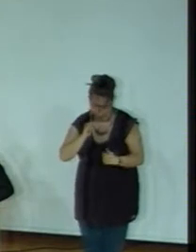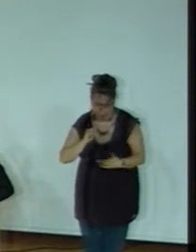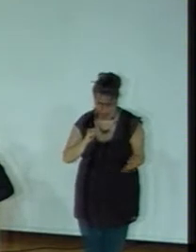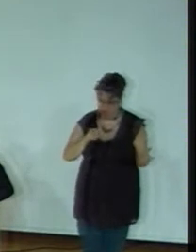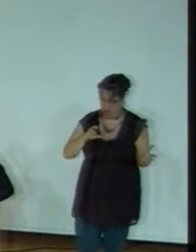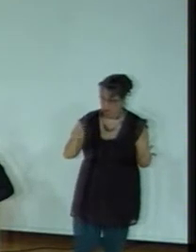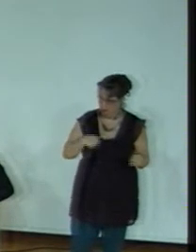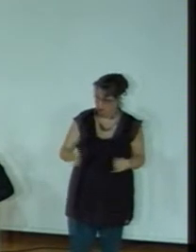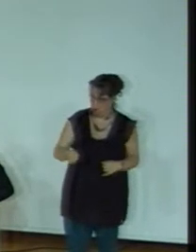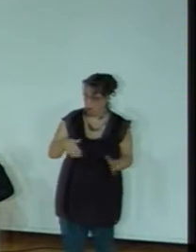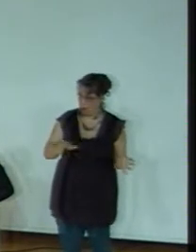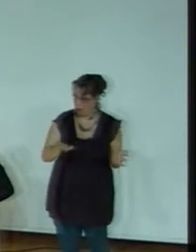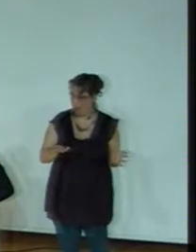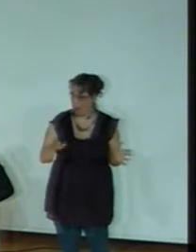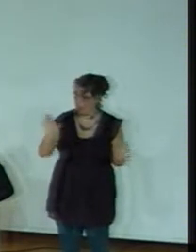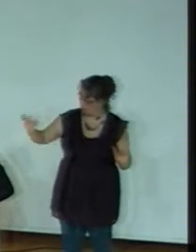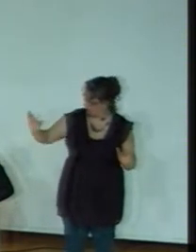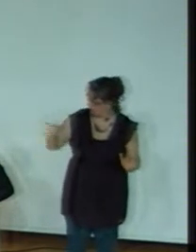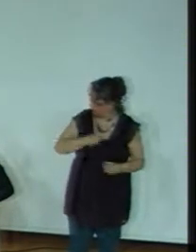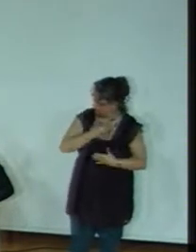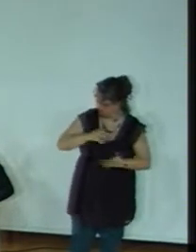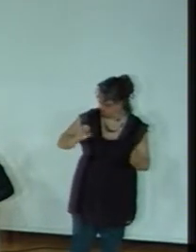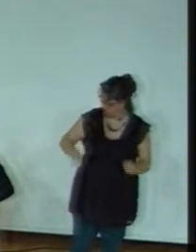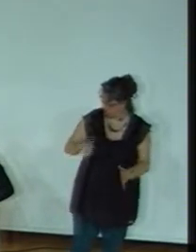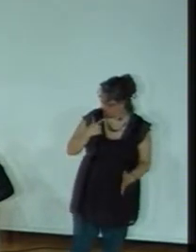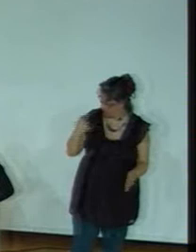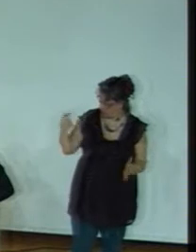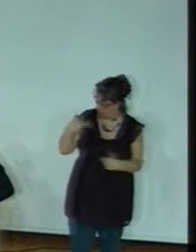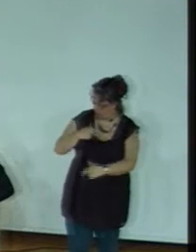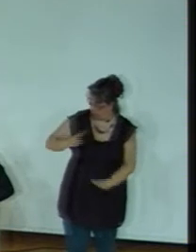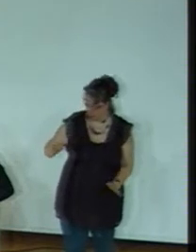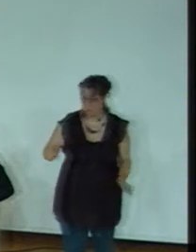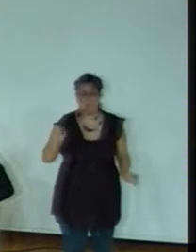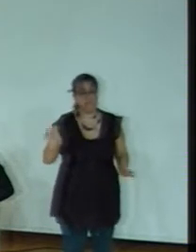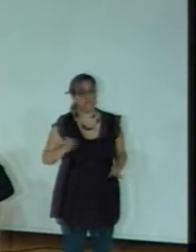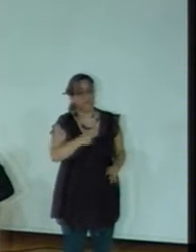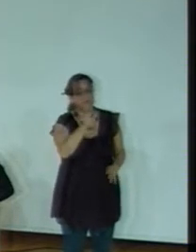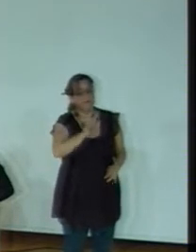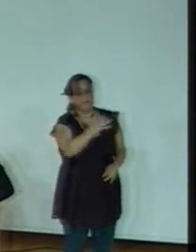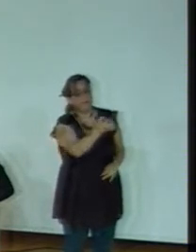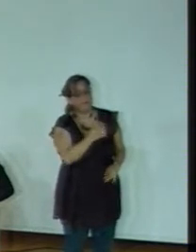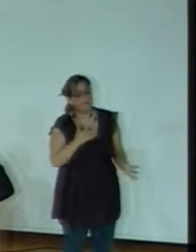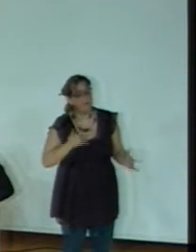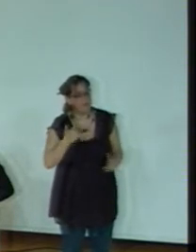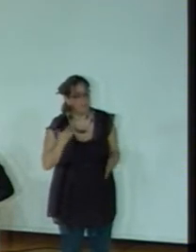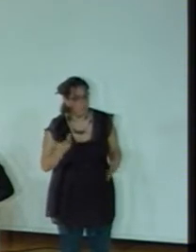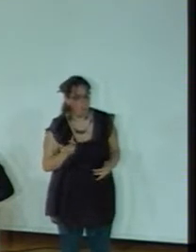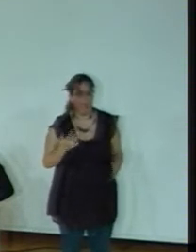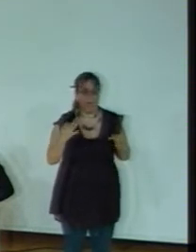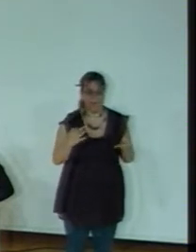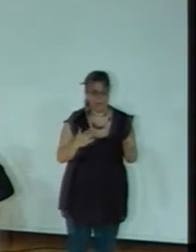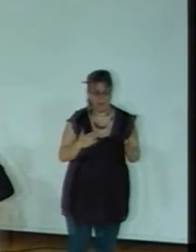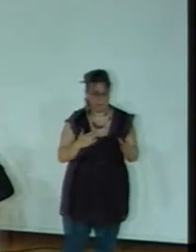Maintenant, excusez-moi, j'aimerais m'exprimer. Ce qu'a dit la dame, c'est les relations entre le